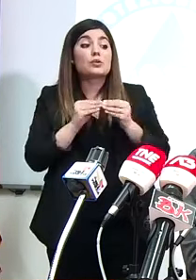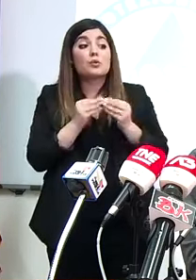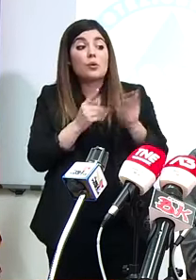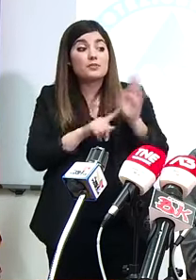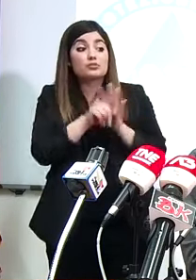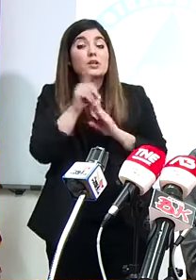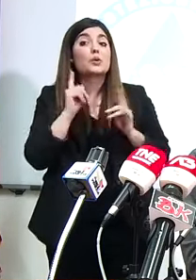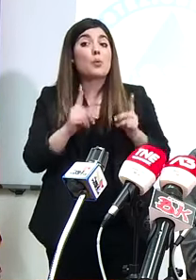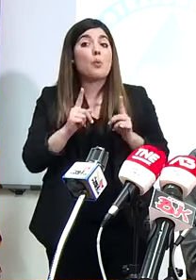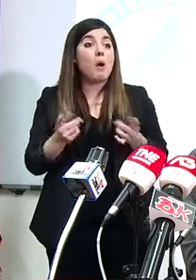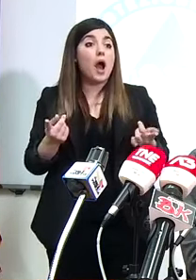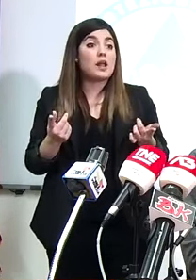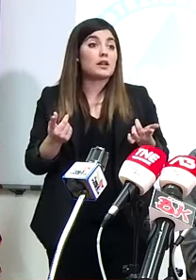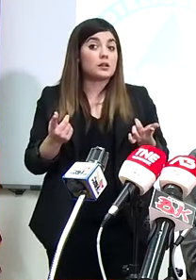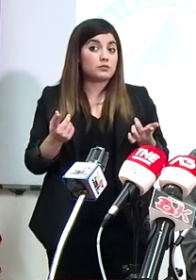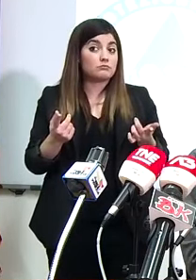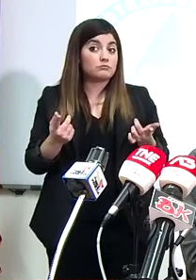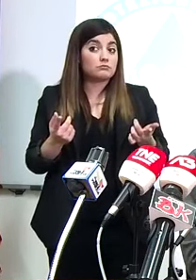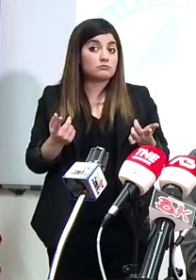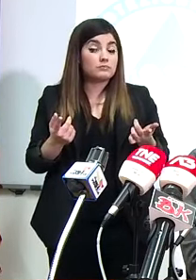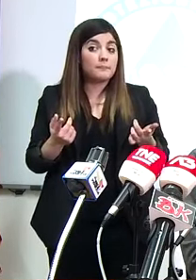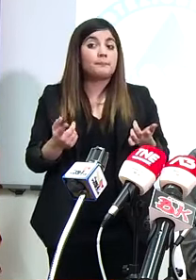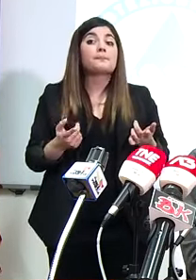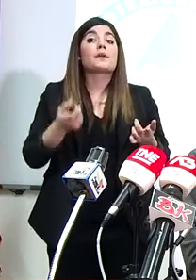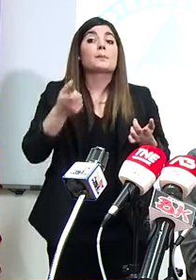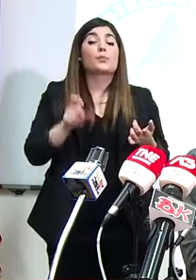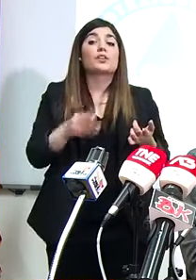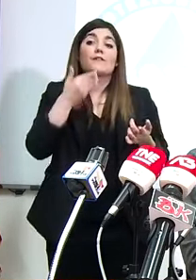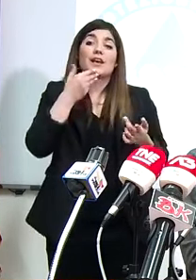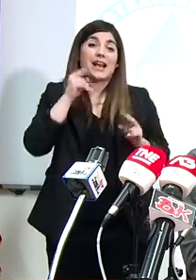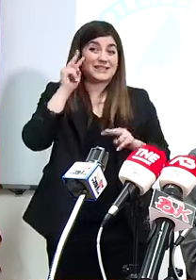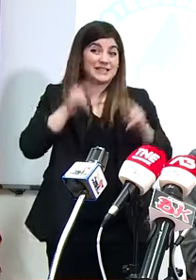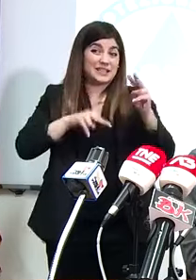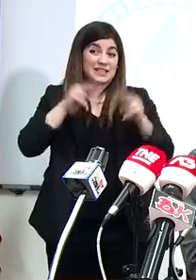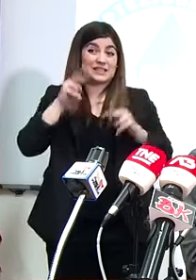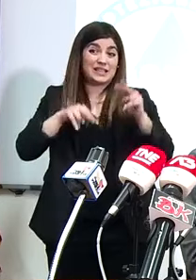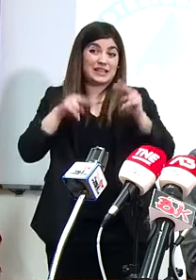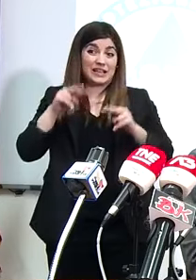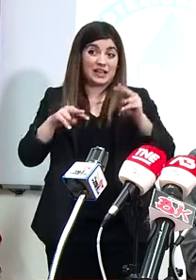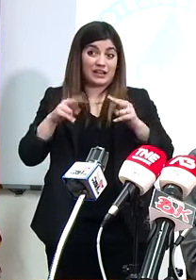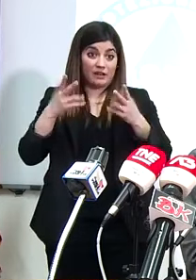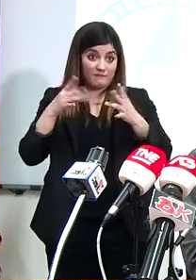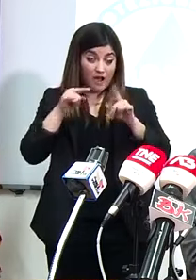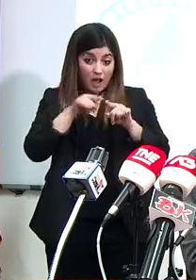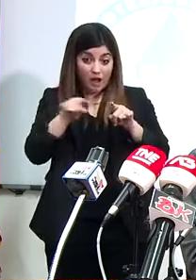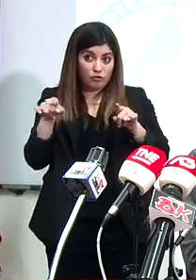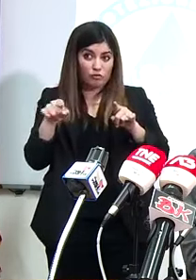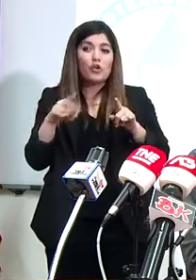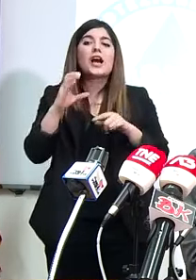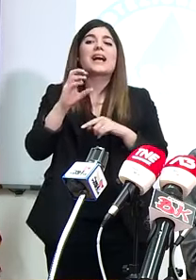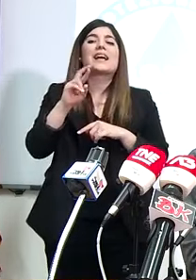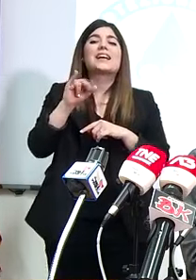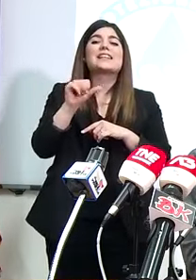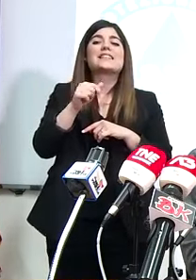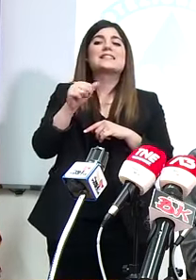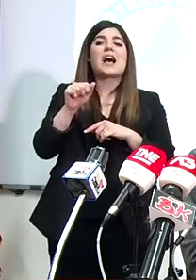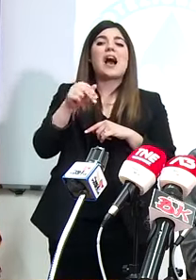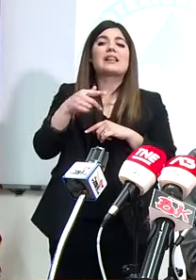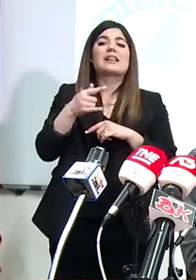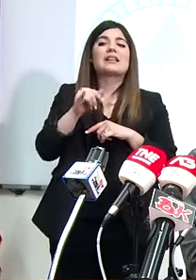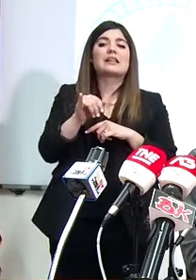a quella a quelle a quello screening che era stato fatto eccetera lo stesso crisanti diceva che non si